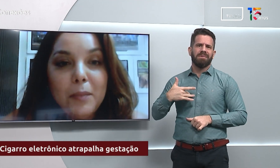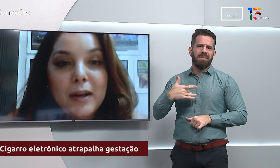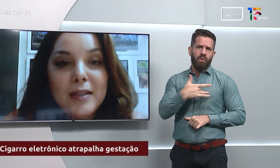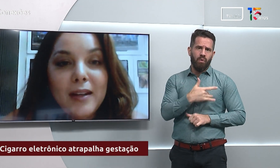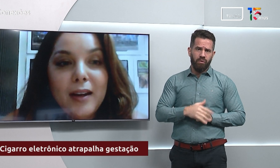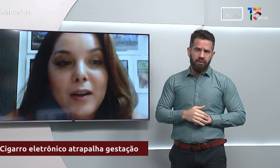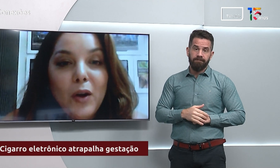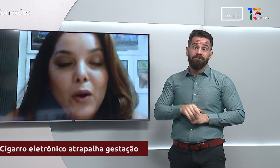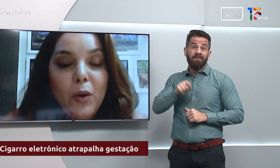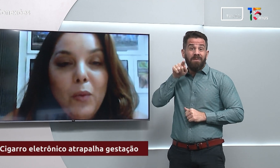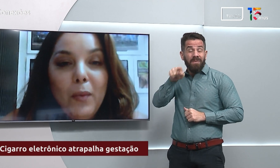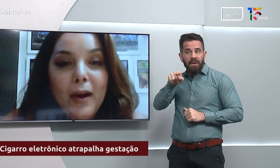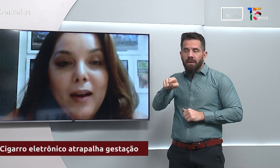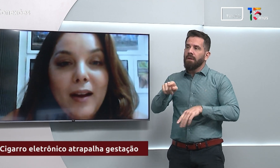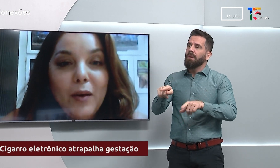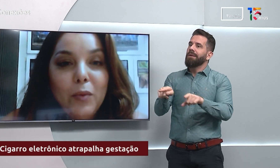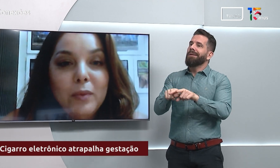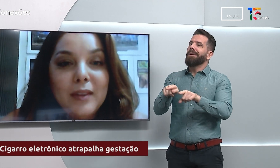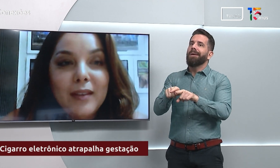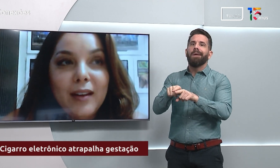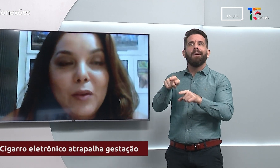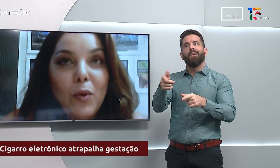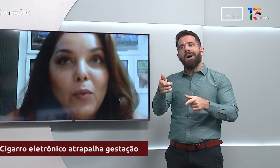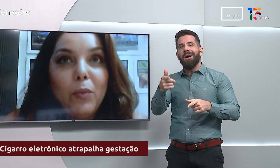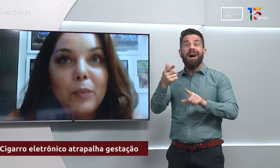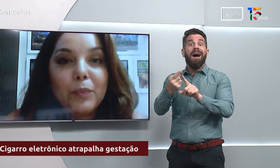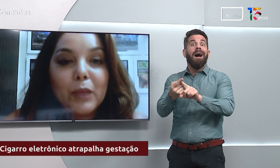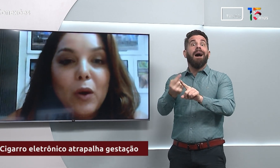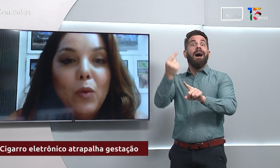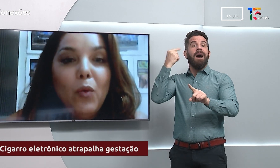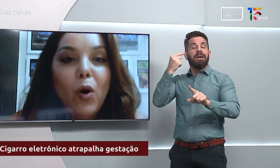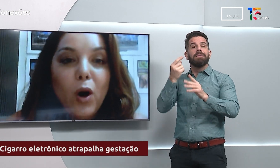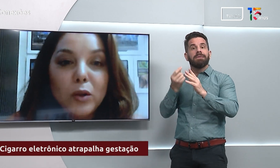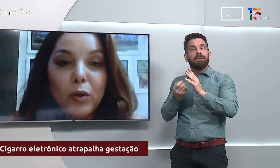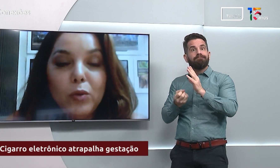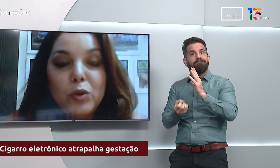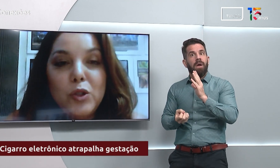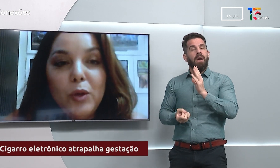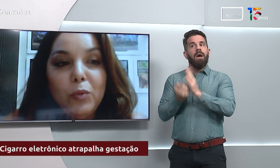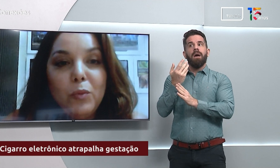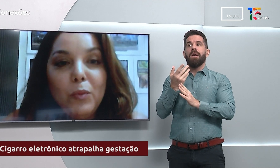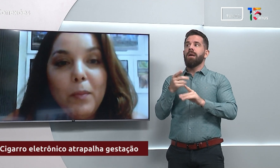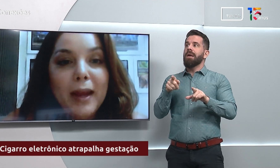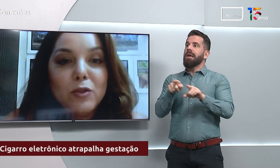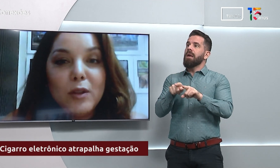Brasil, em outros países do mundo também, né? Europa vem proibindo, Alemanha,